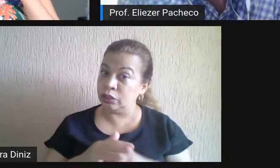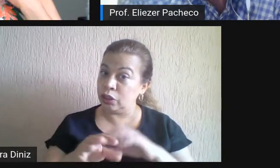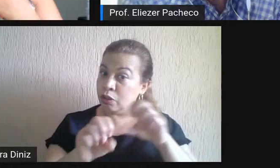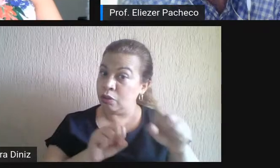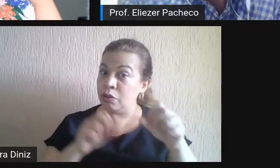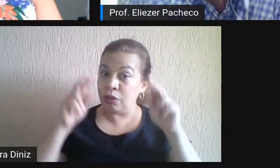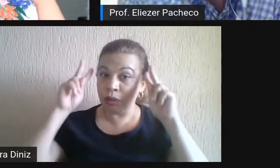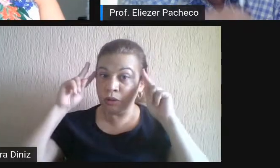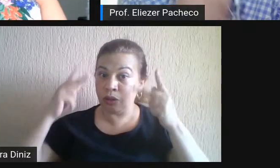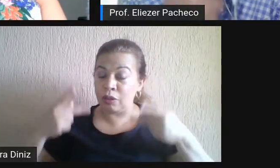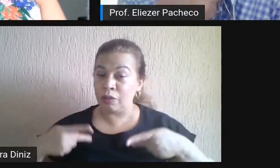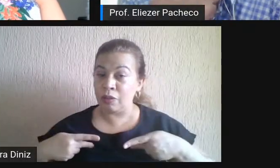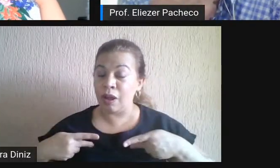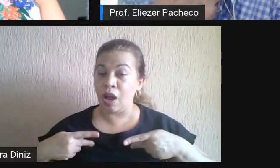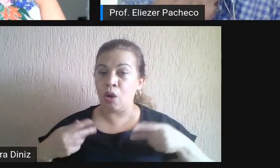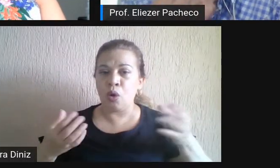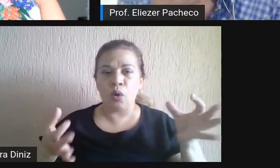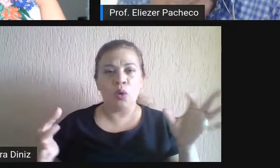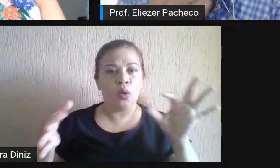humana integral.